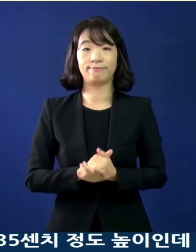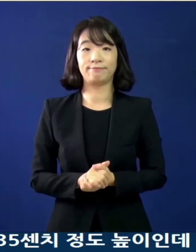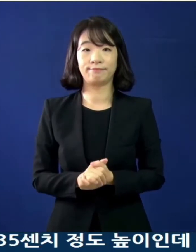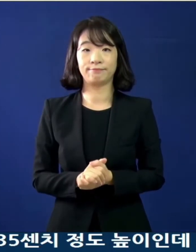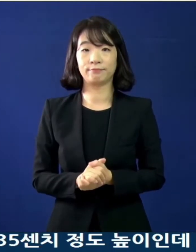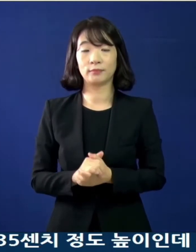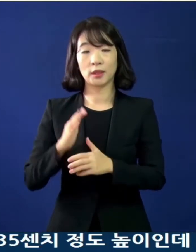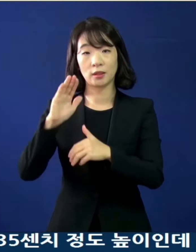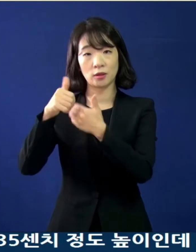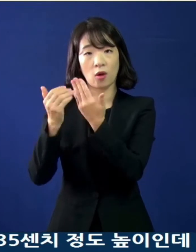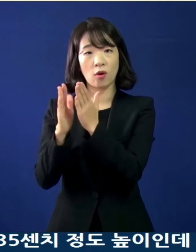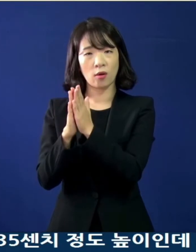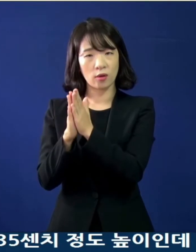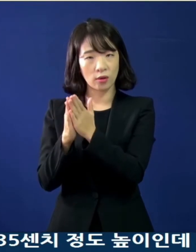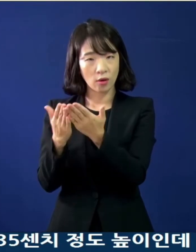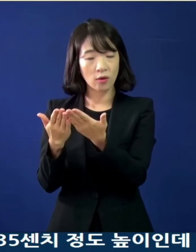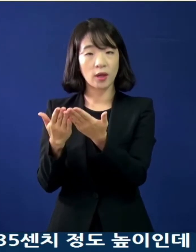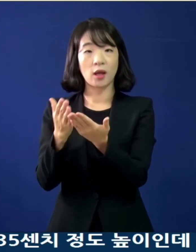성경에